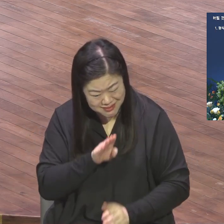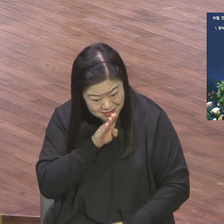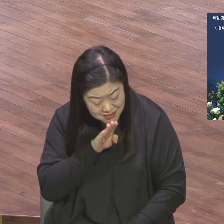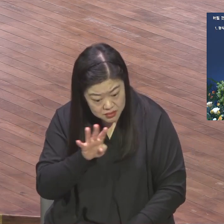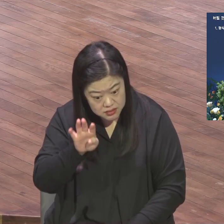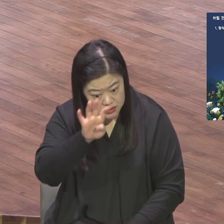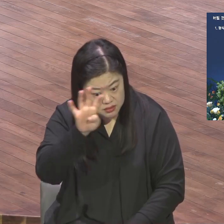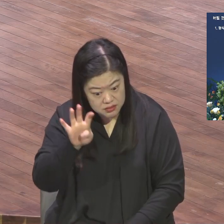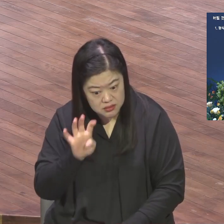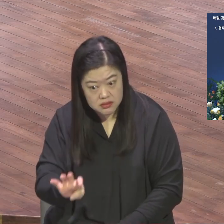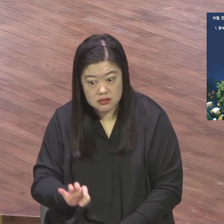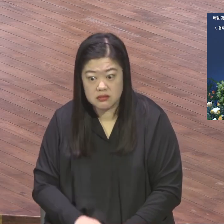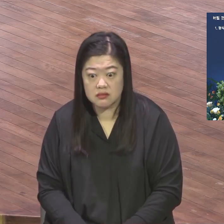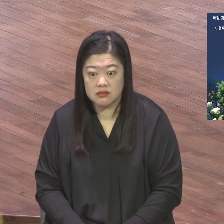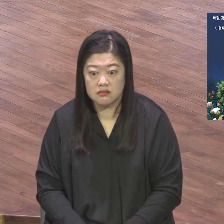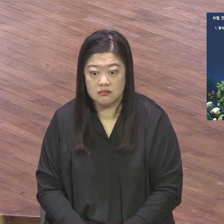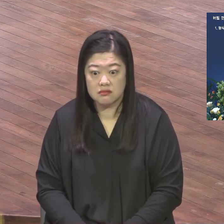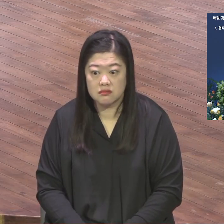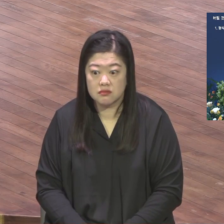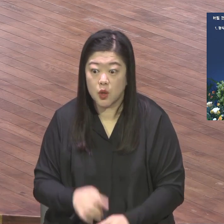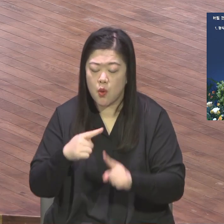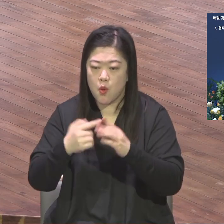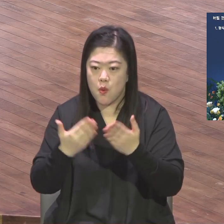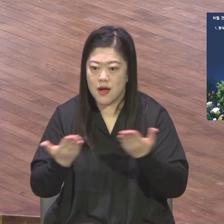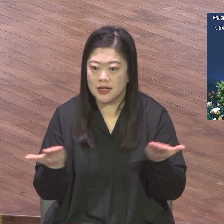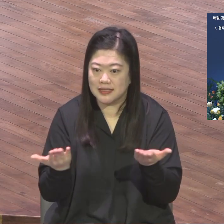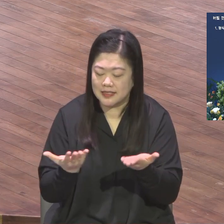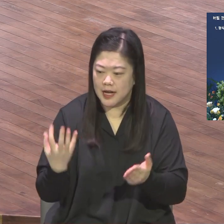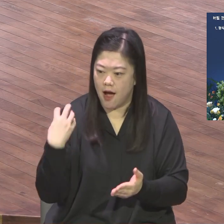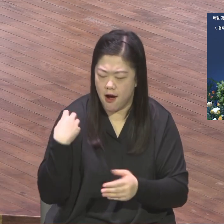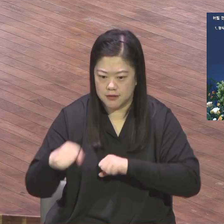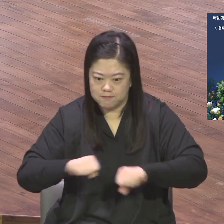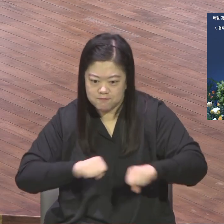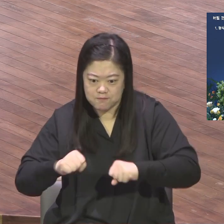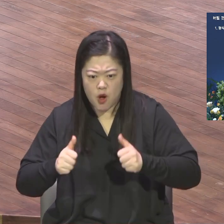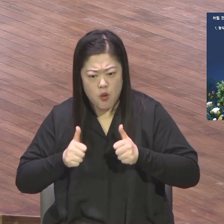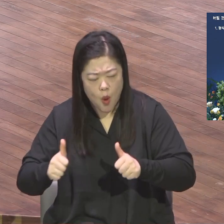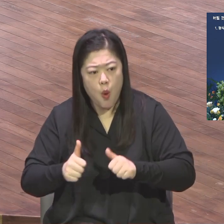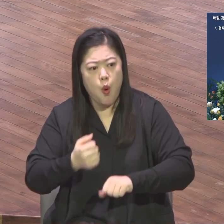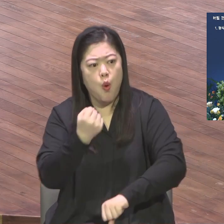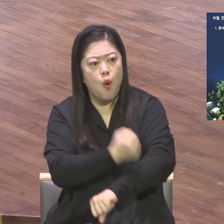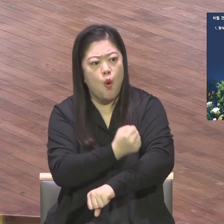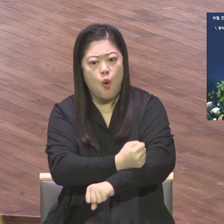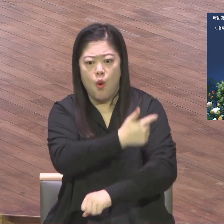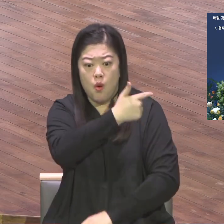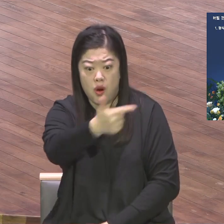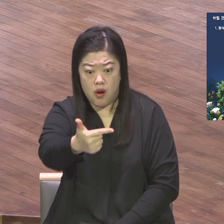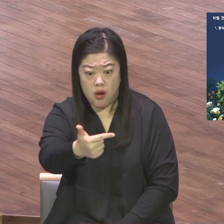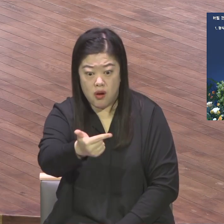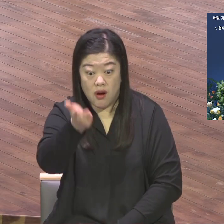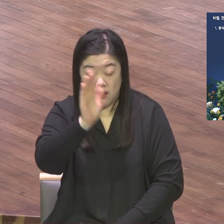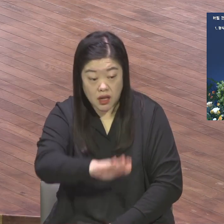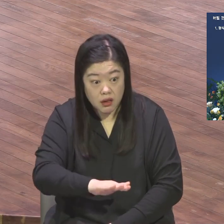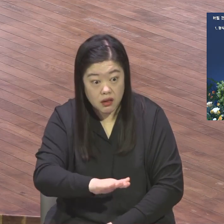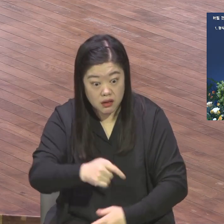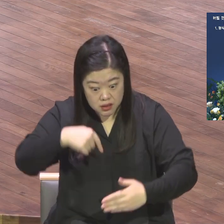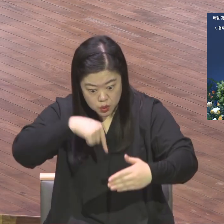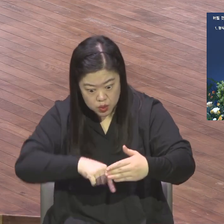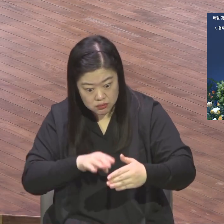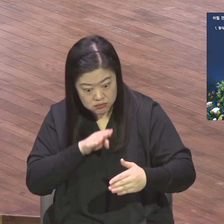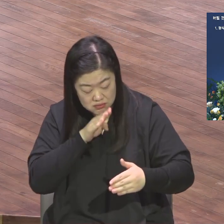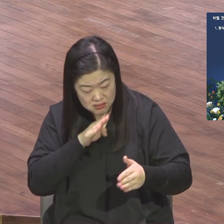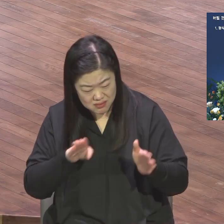열심히 봉사하는데 영적 불거숭이. 무슨 말입니까? 열심과 봉사, 선행, 경건이 나쁘단 말이